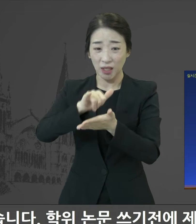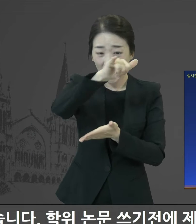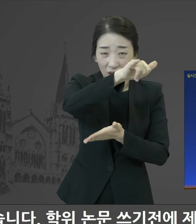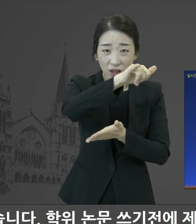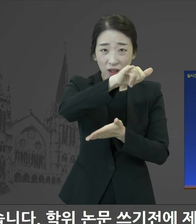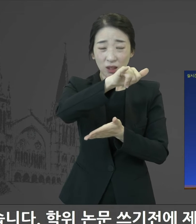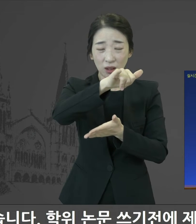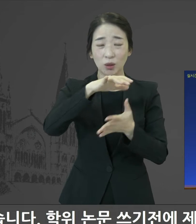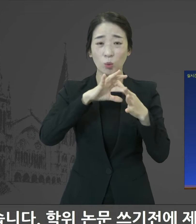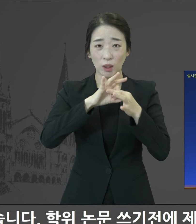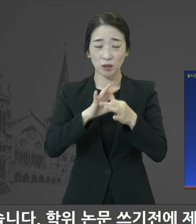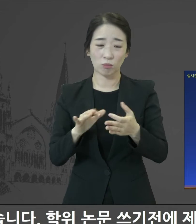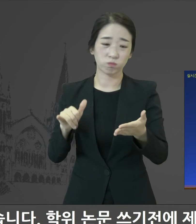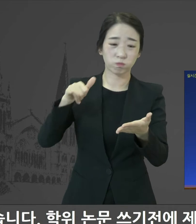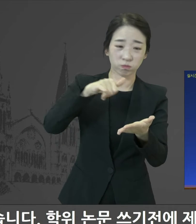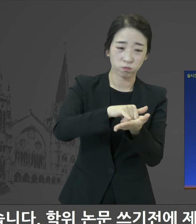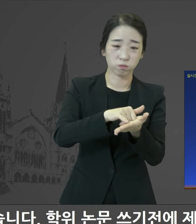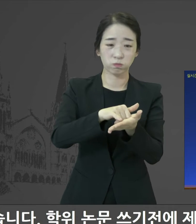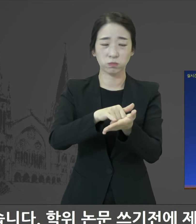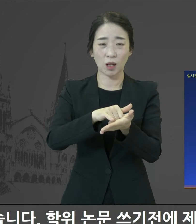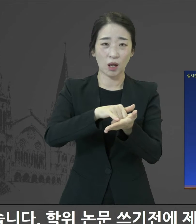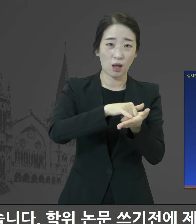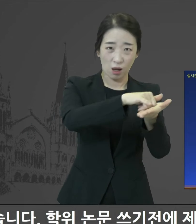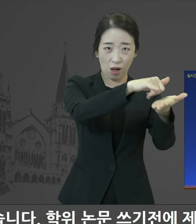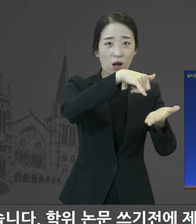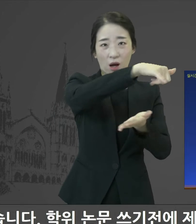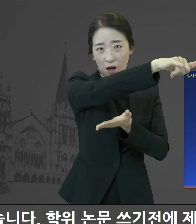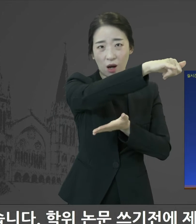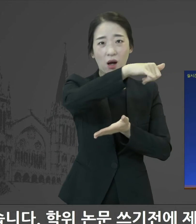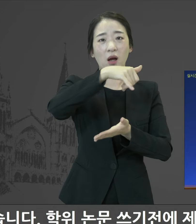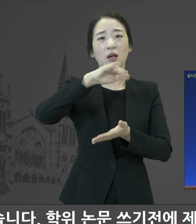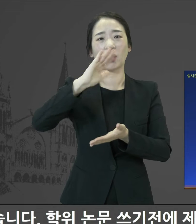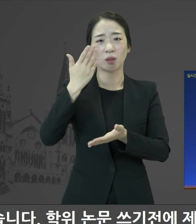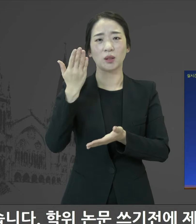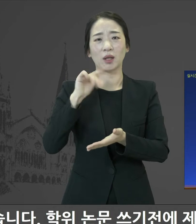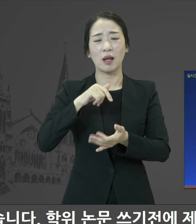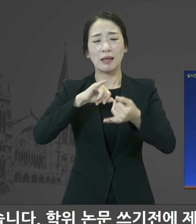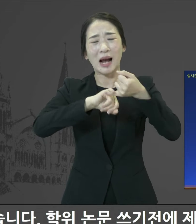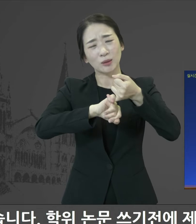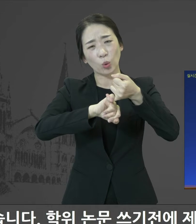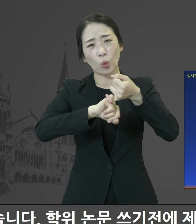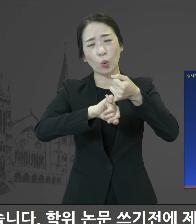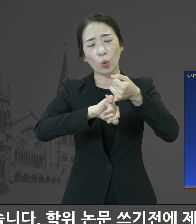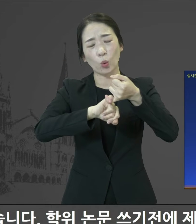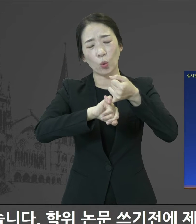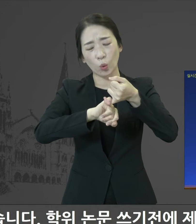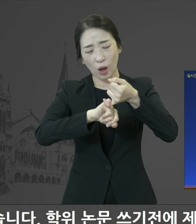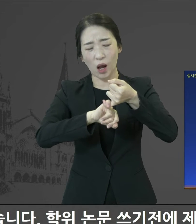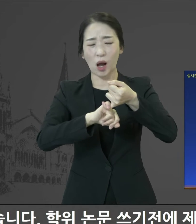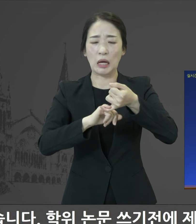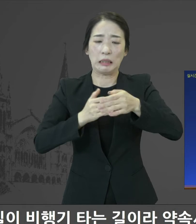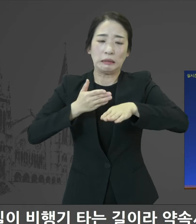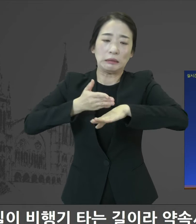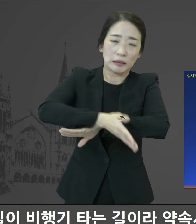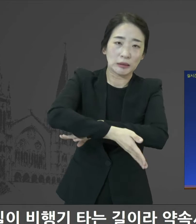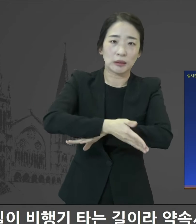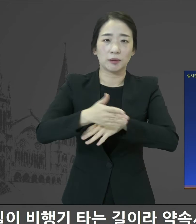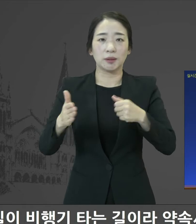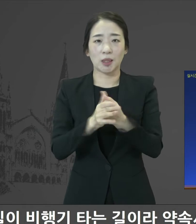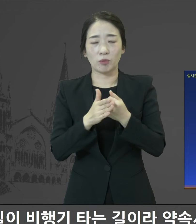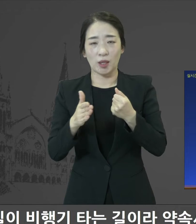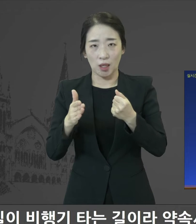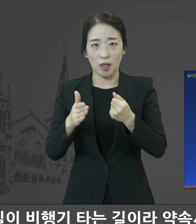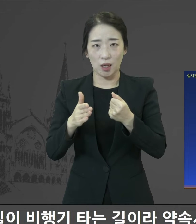생겼습니다. 약속 시간을 너무나 늦어져서 밤늦게 이제 토론토에 도착했고,